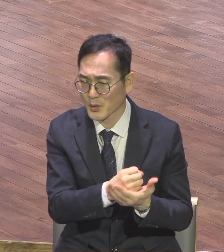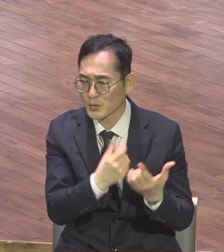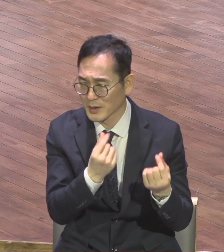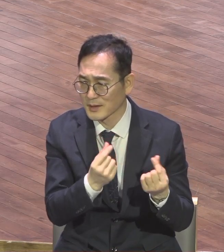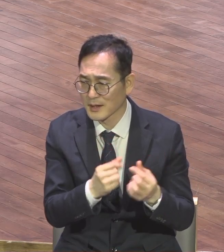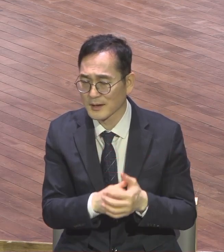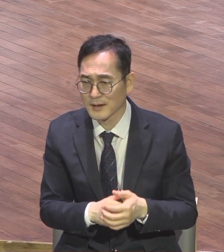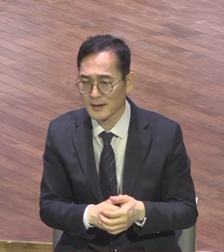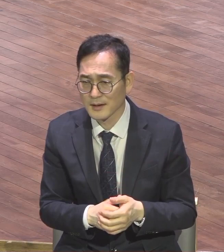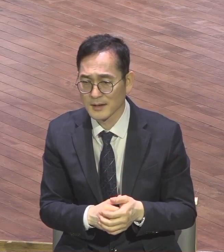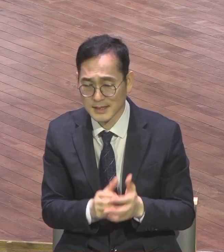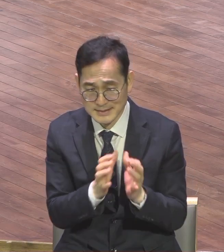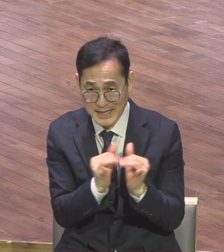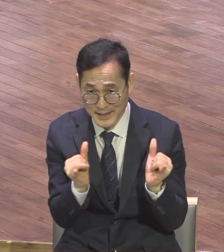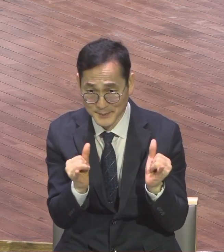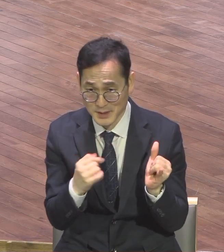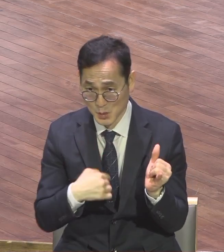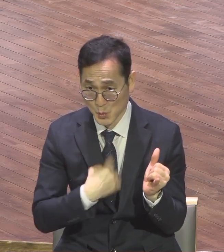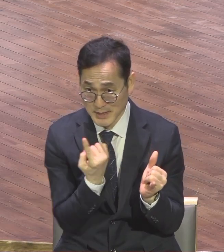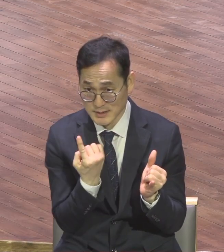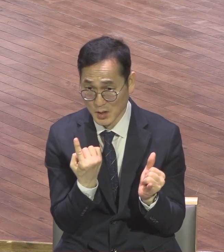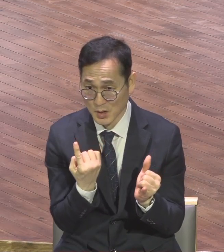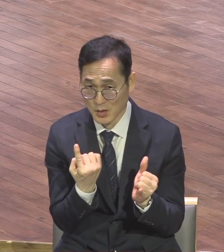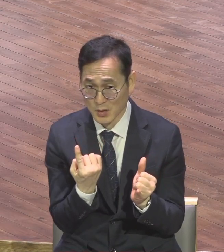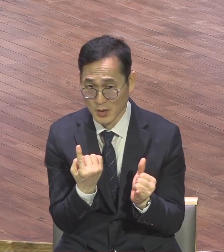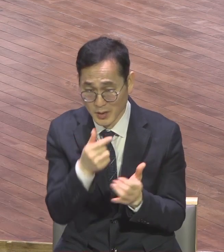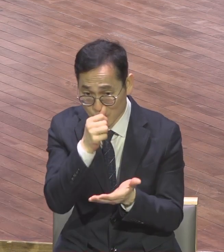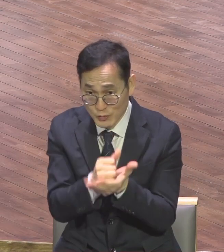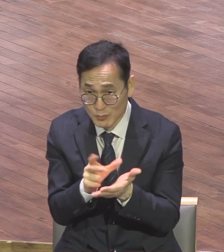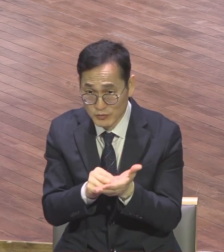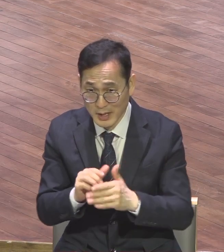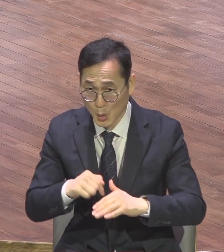문제를 결단코 해결할 수 없기 때문에